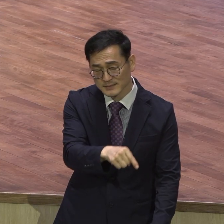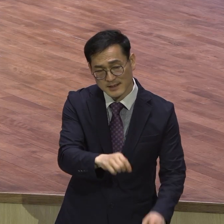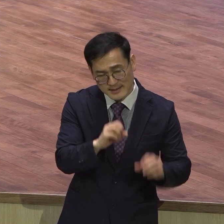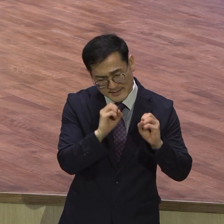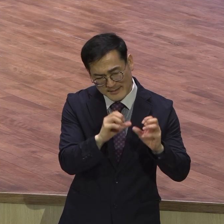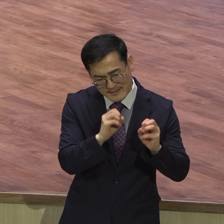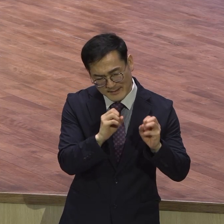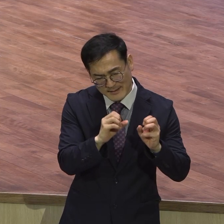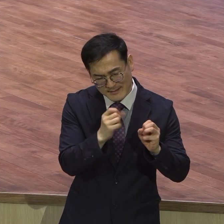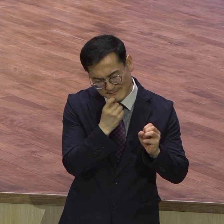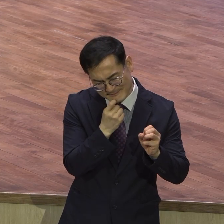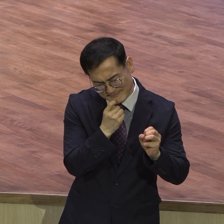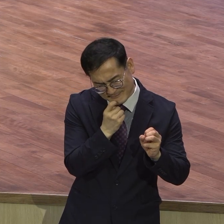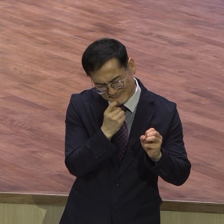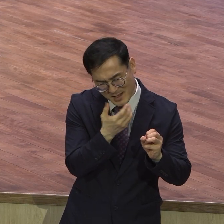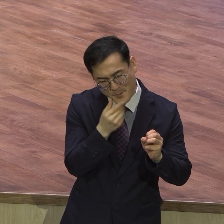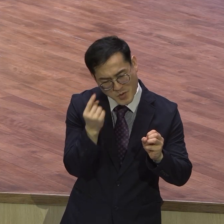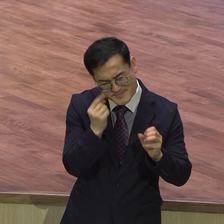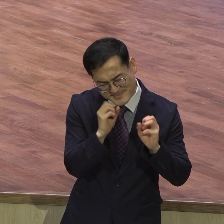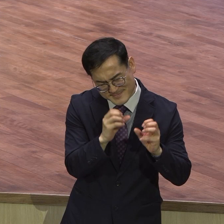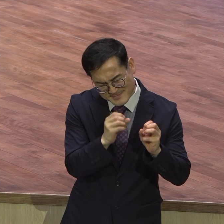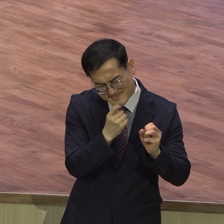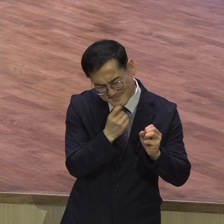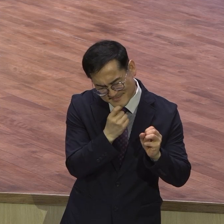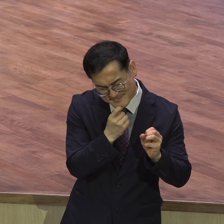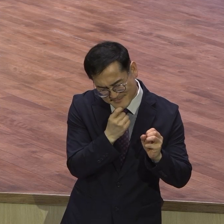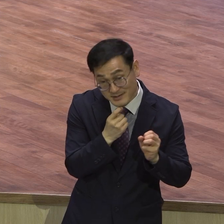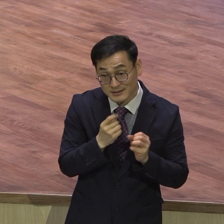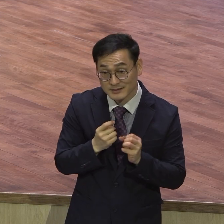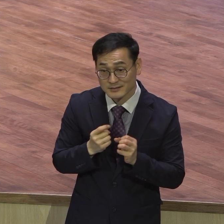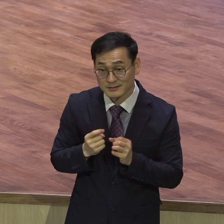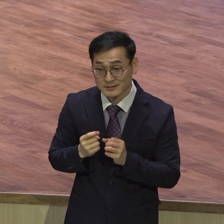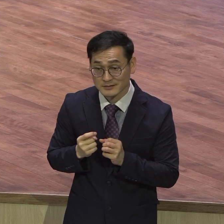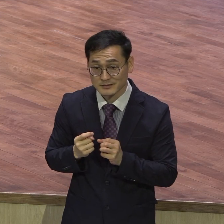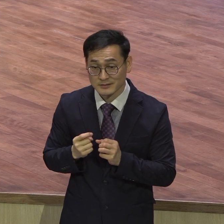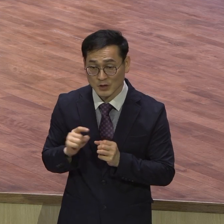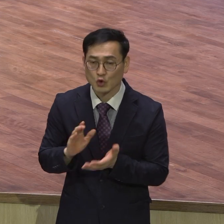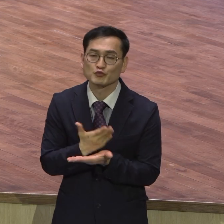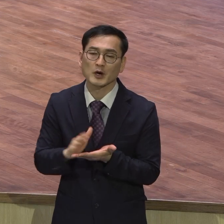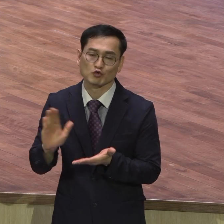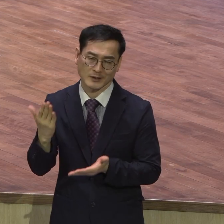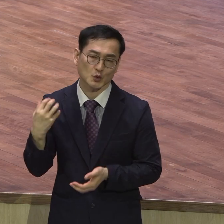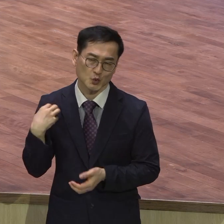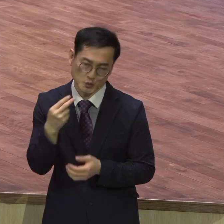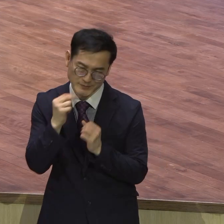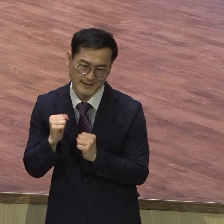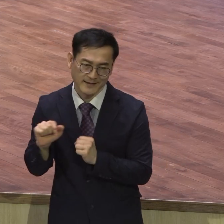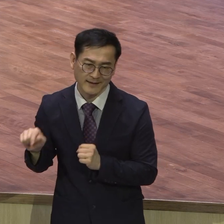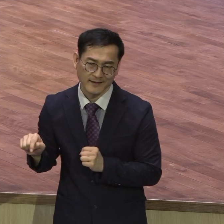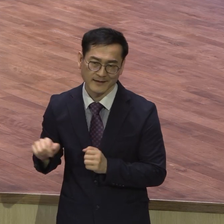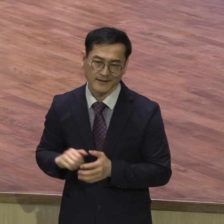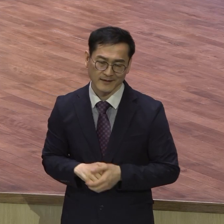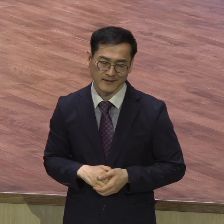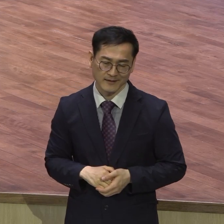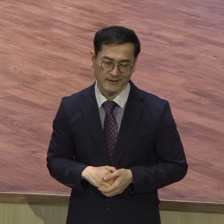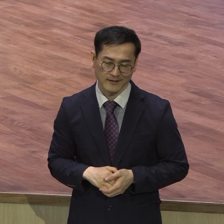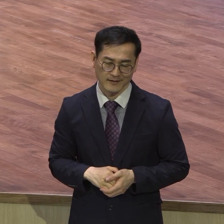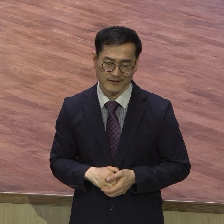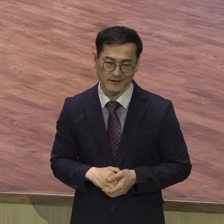사람에게 복음을 증가하는 것이 구별된 존재감이에요. 이용해가지고 내가 육신적 유익을 못